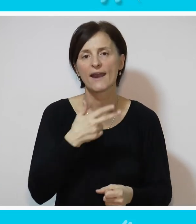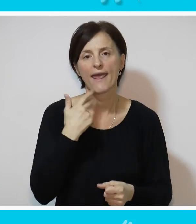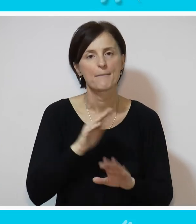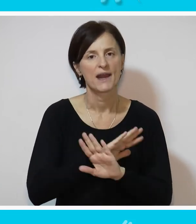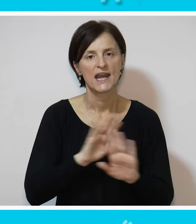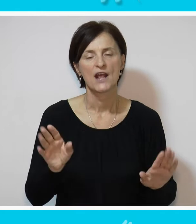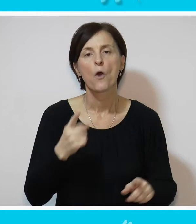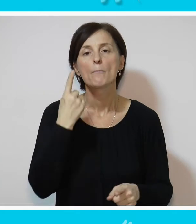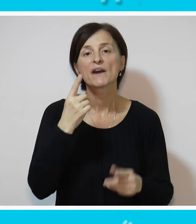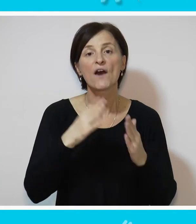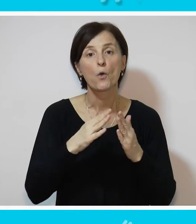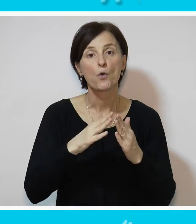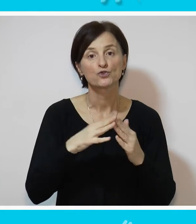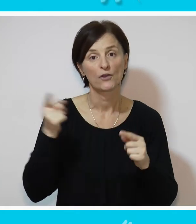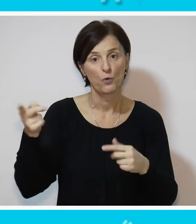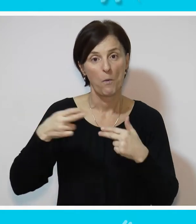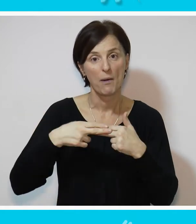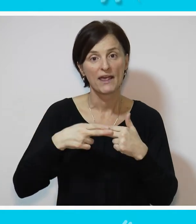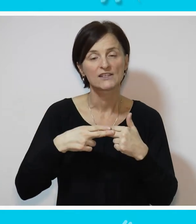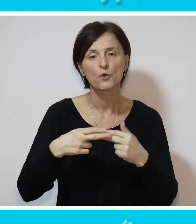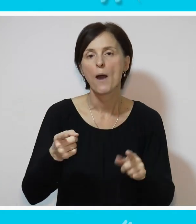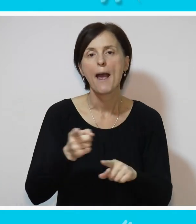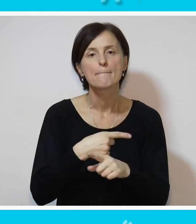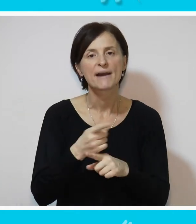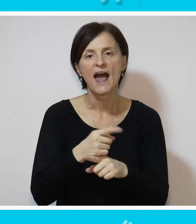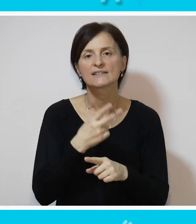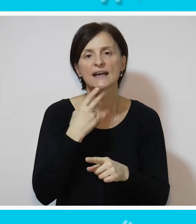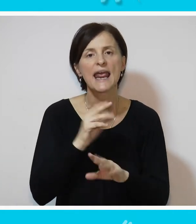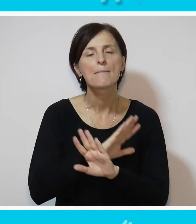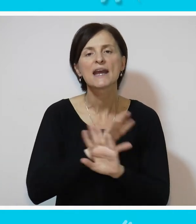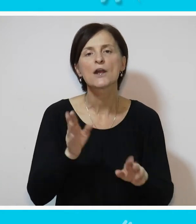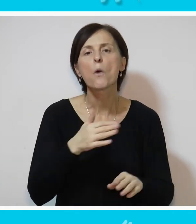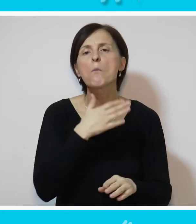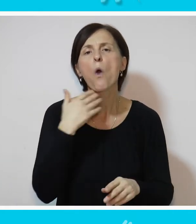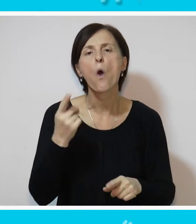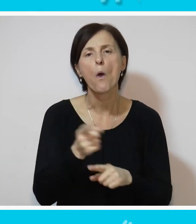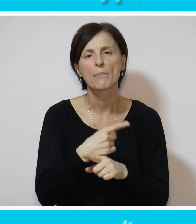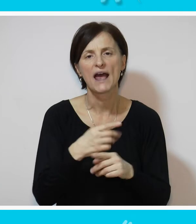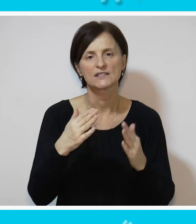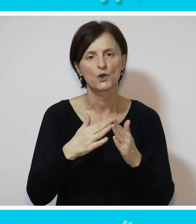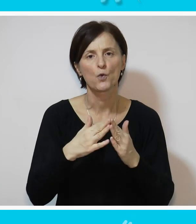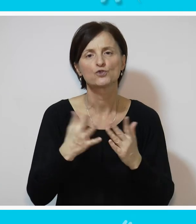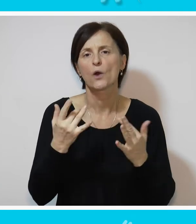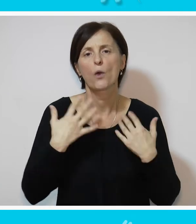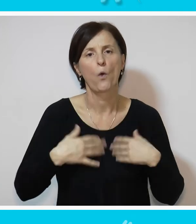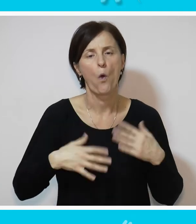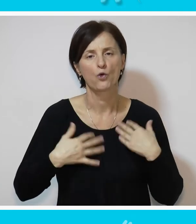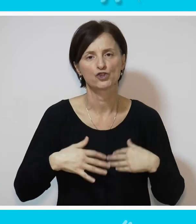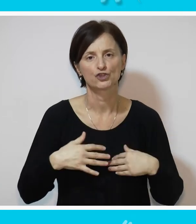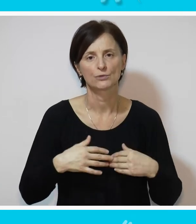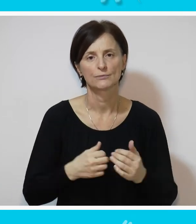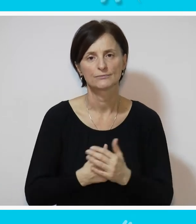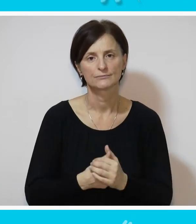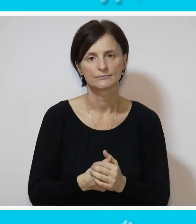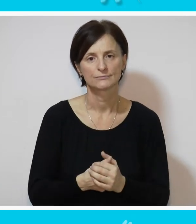niko. Prva kuća do mene je prazna, znači praznih kuća koliko hoćeš.